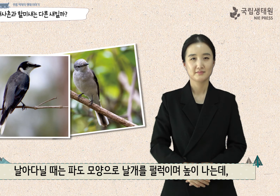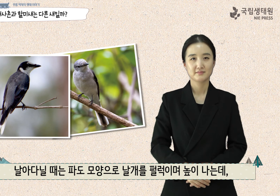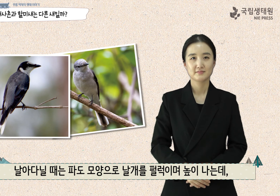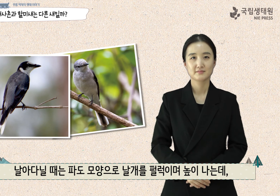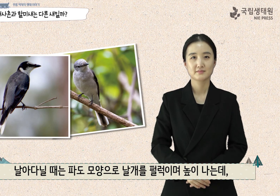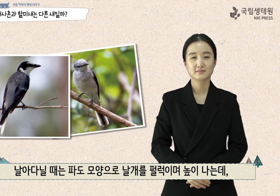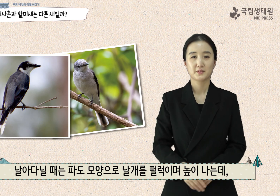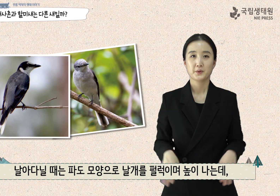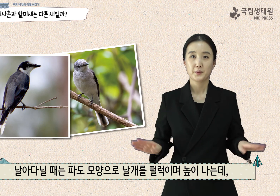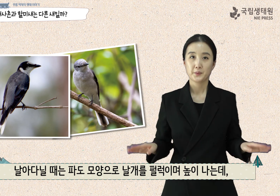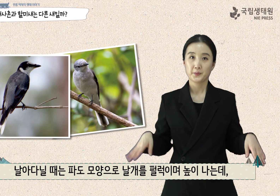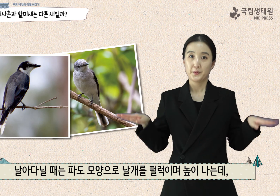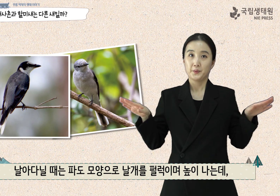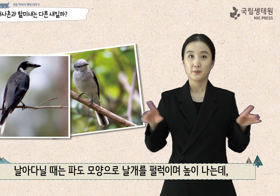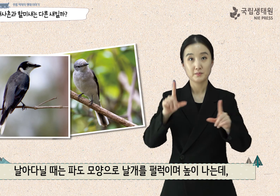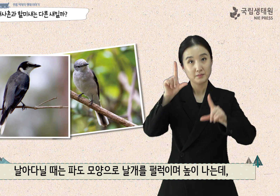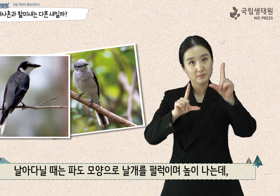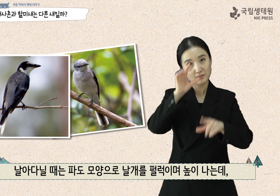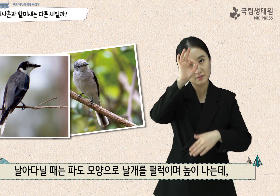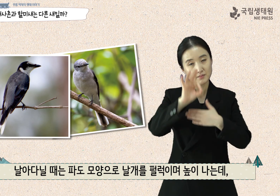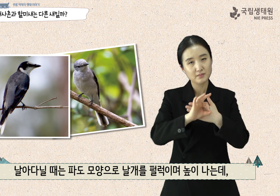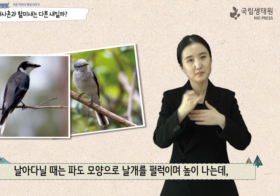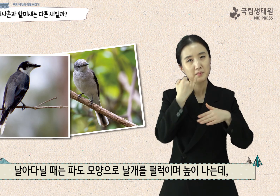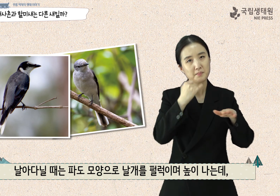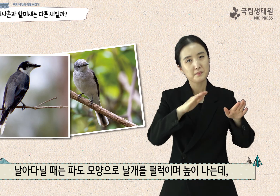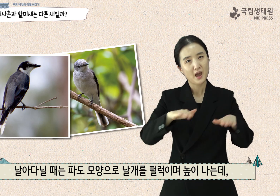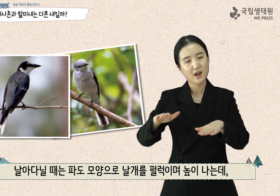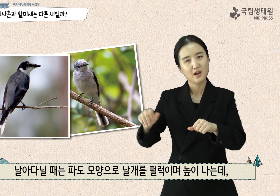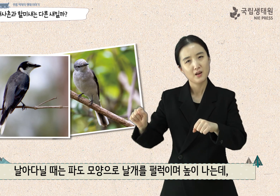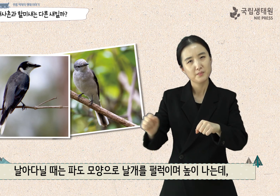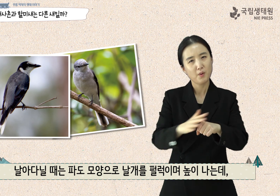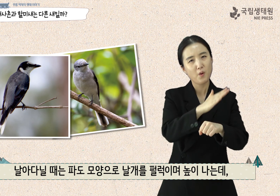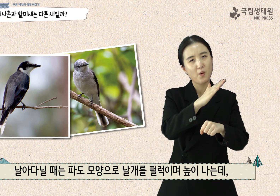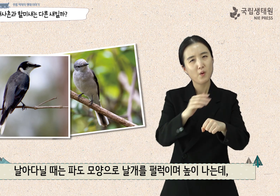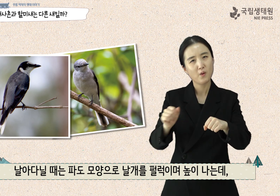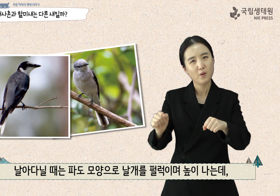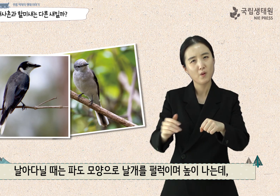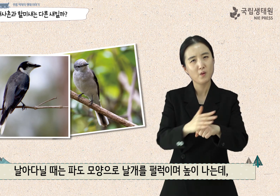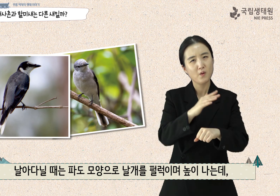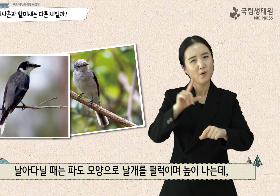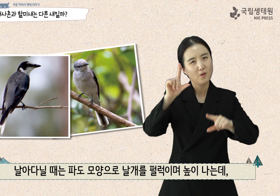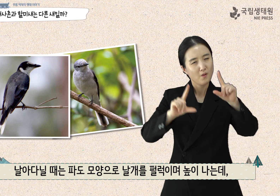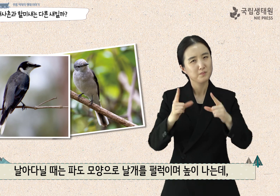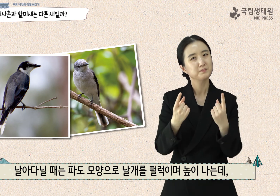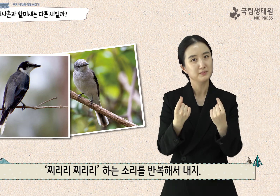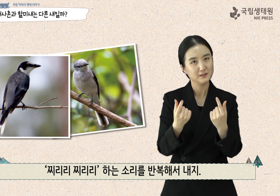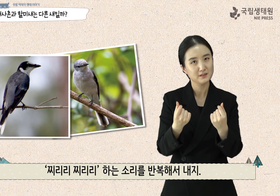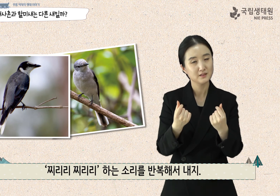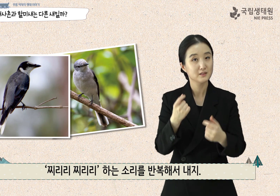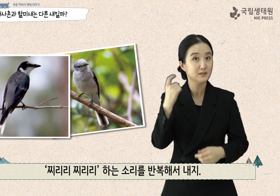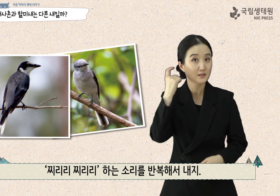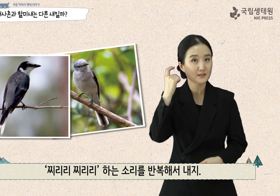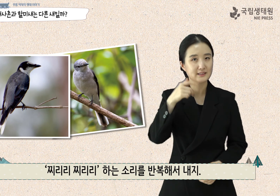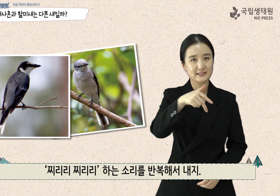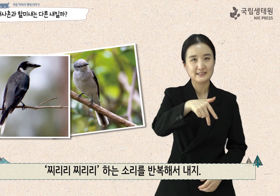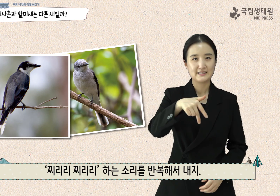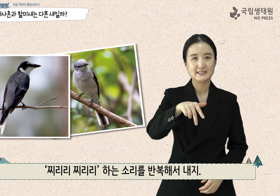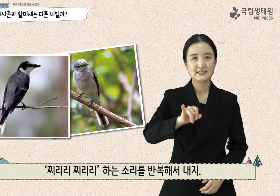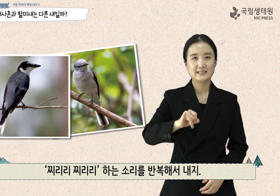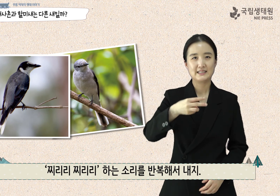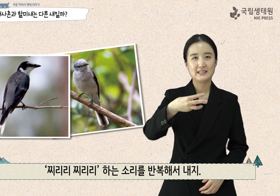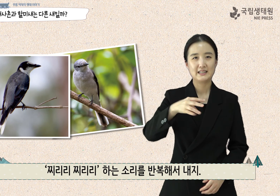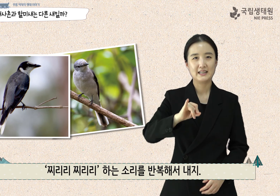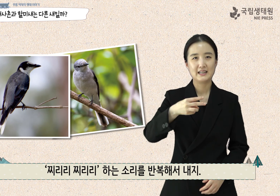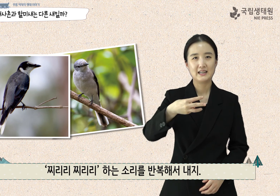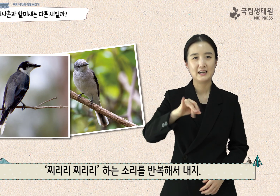날아다닐 때는 파도 모양으로 날개를 펄럭이며 높이 나는데 찌리리 찌리리